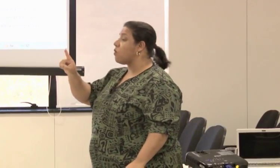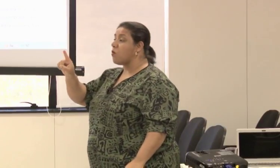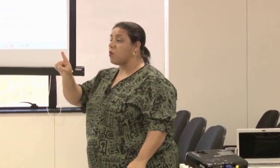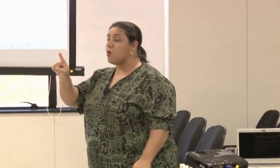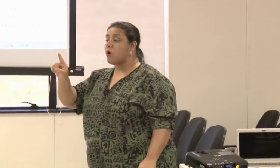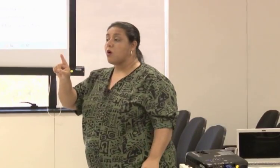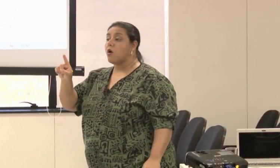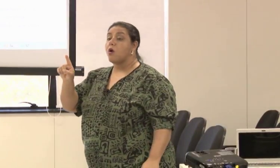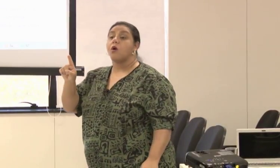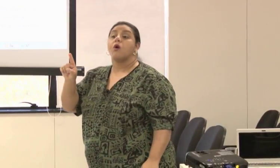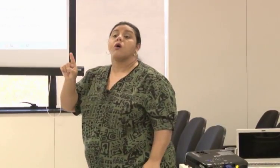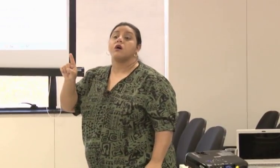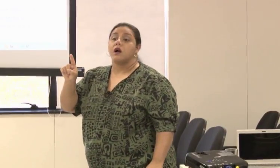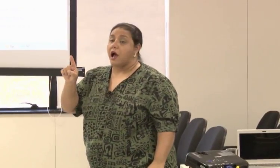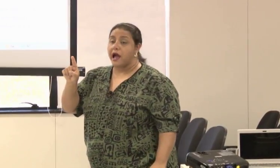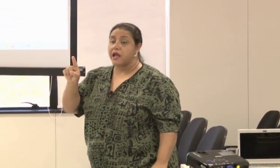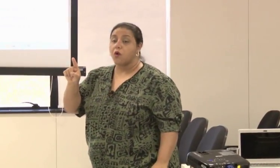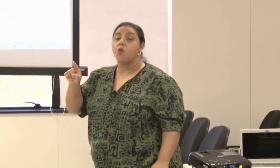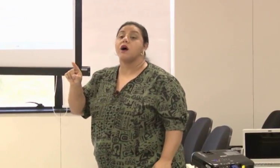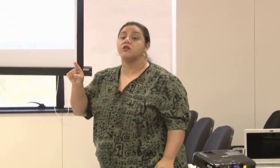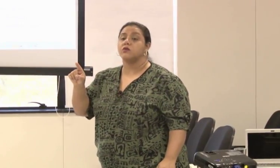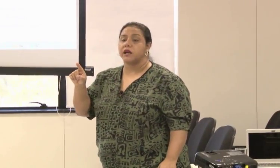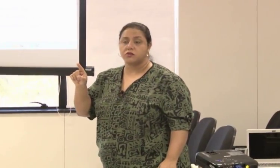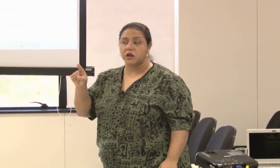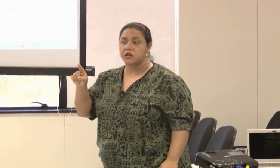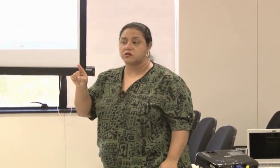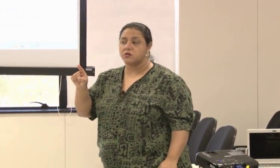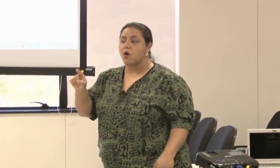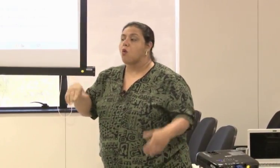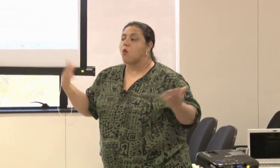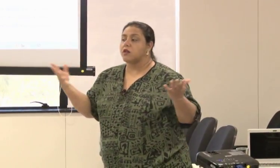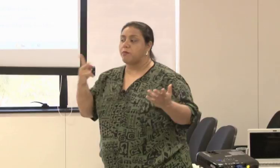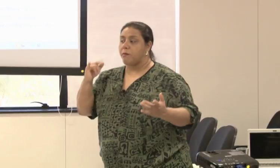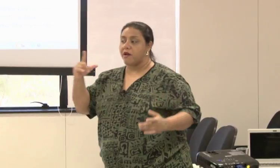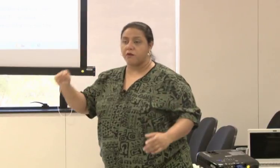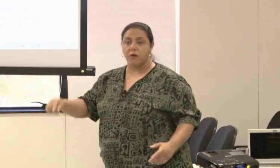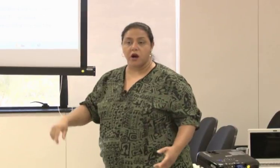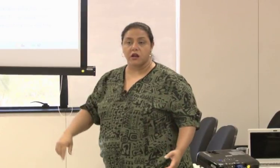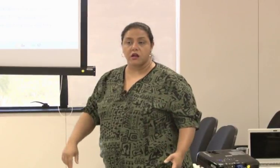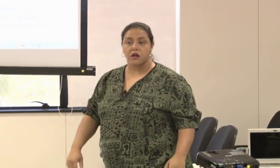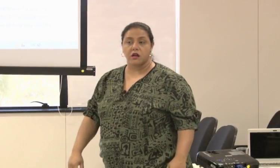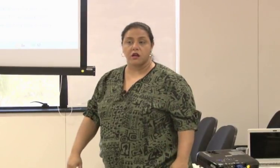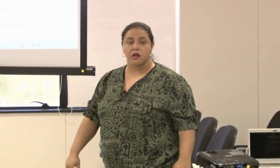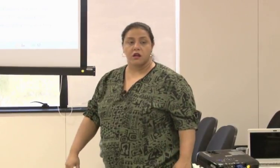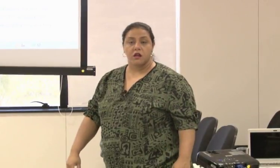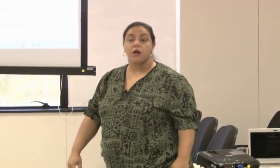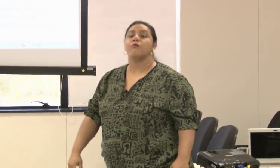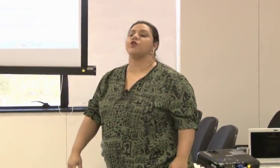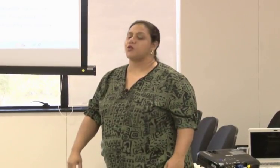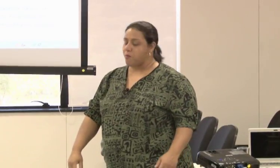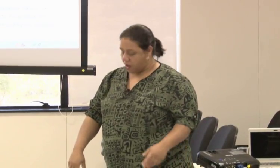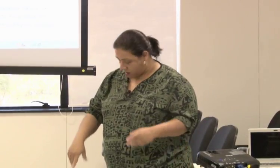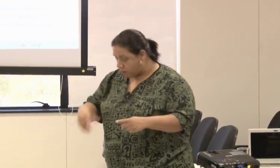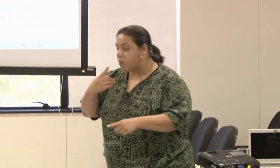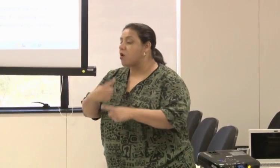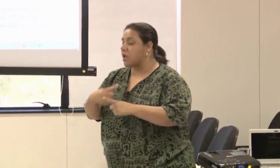1981. Aí, quando? É só isso? Quando o papai foi embora? Muito bem.